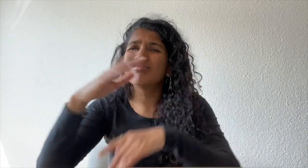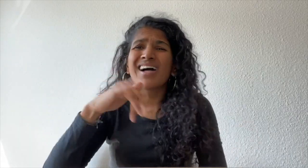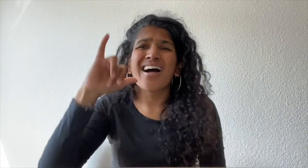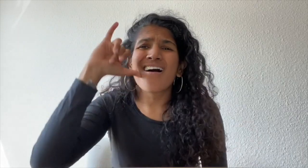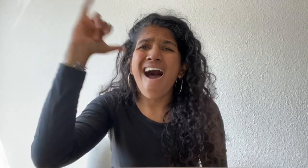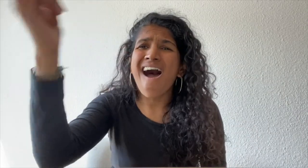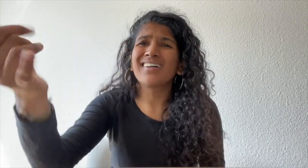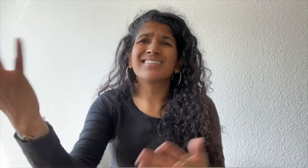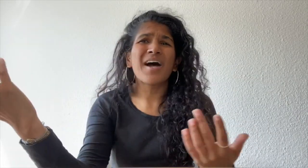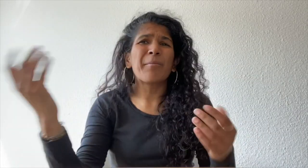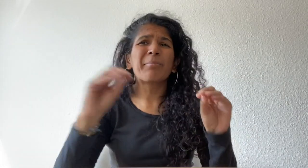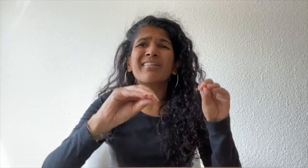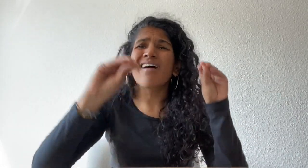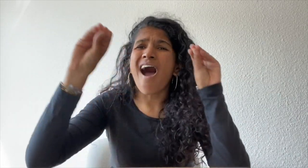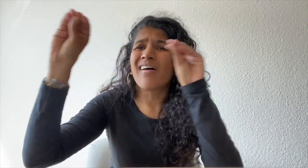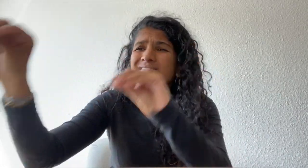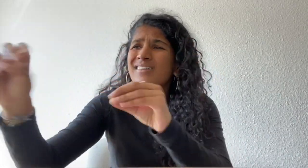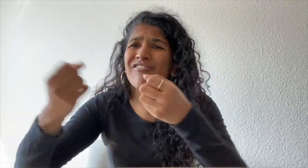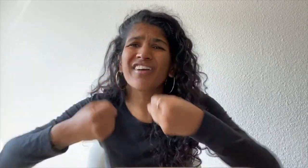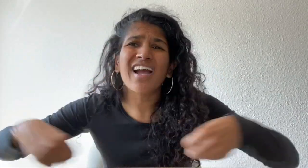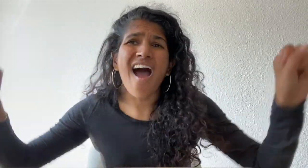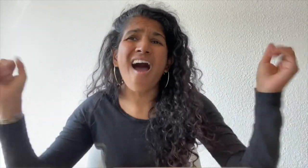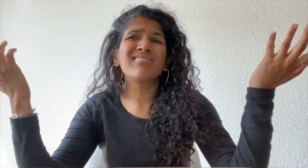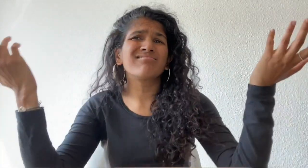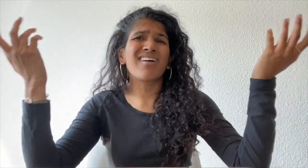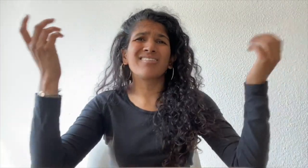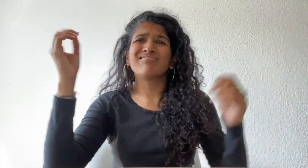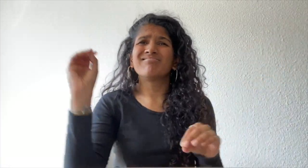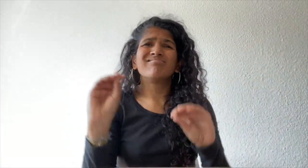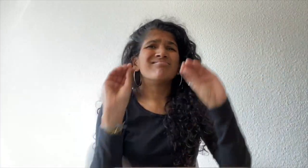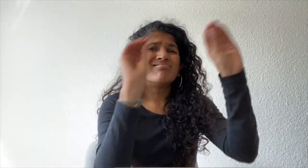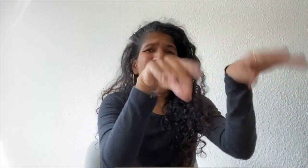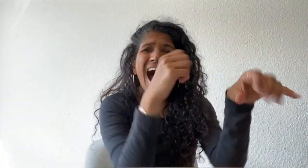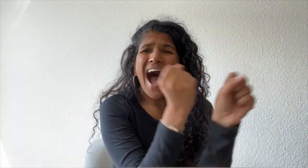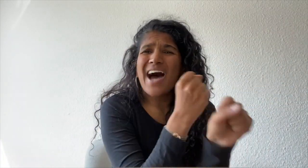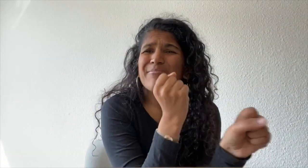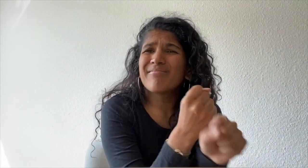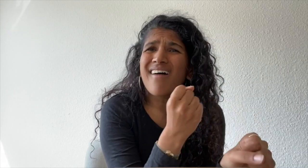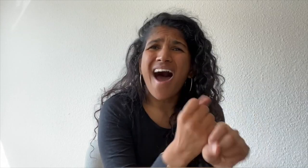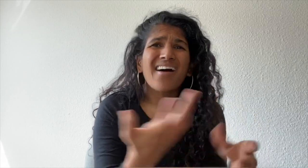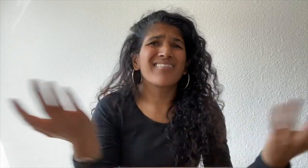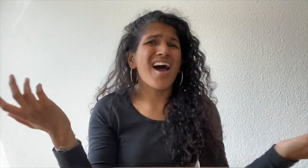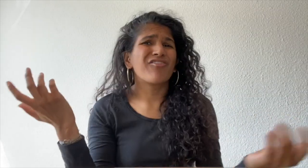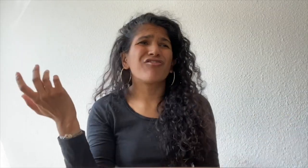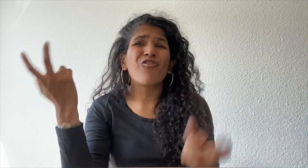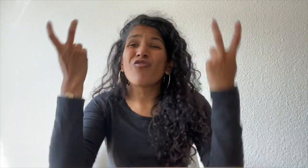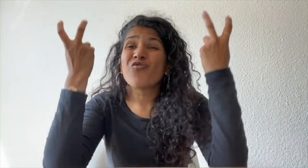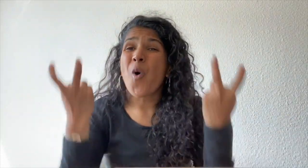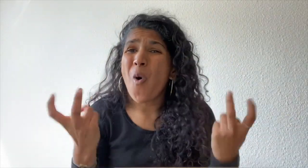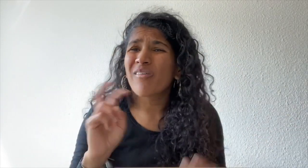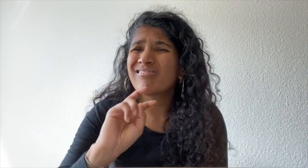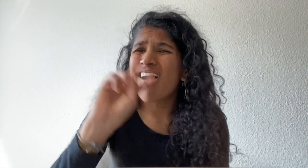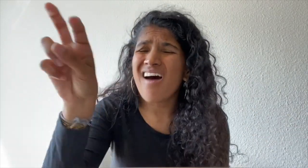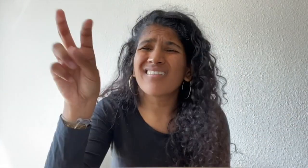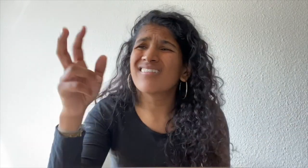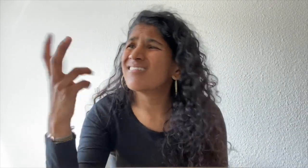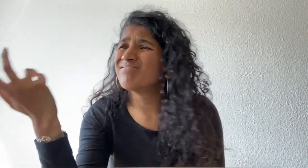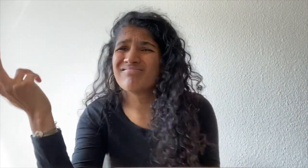genießt Bewegungsfreiheit, kann reisen, global arbeiten oder wohnen, hat Zugang